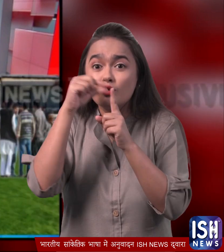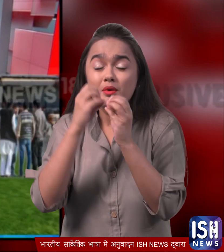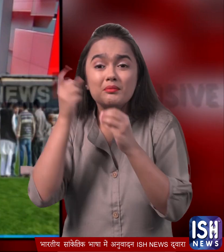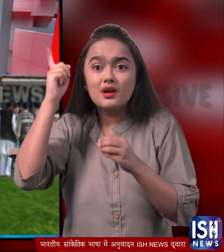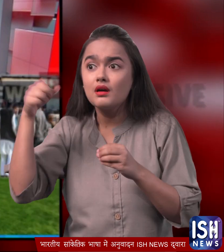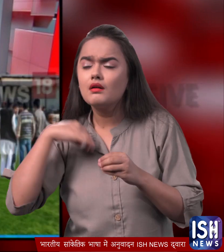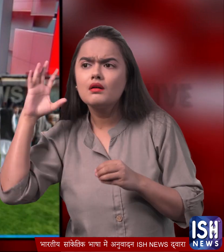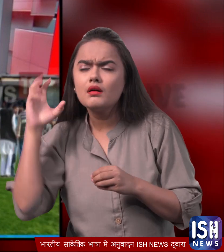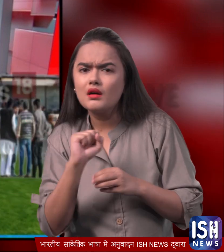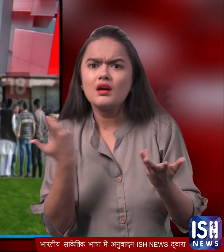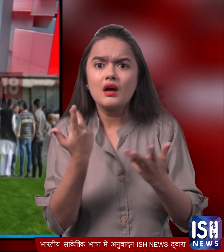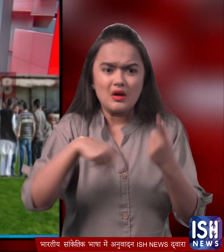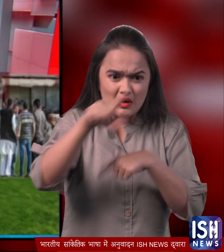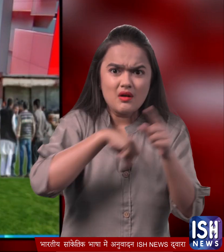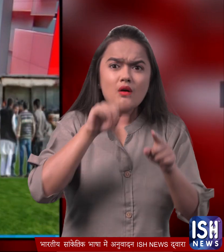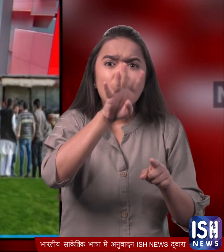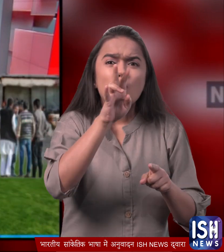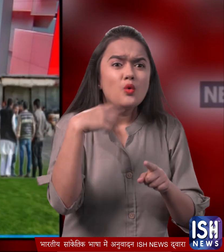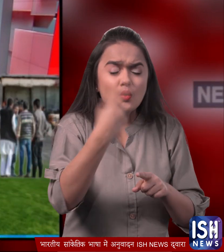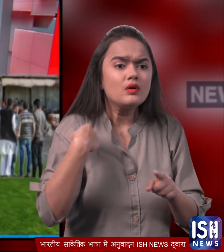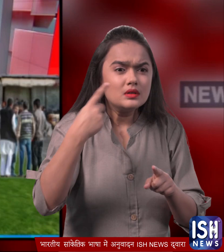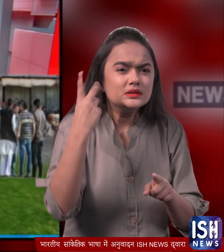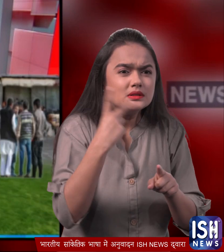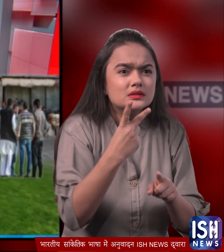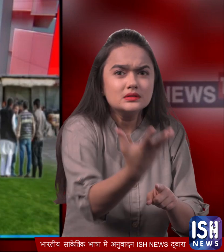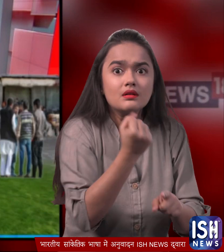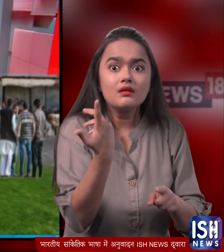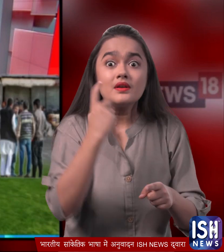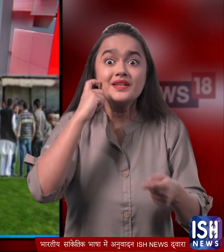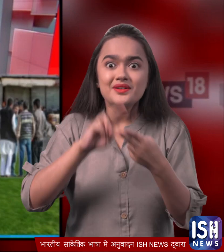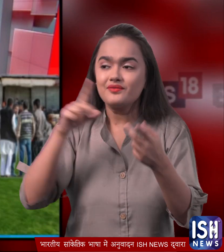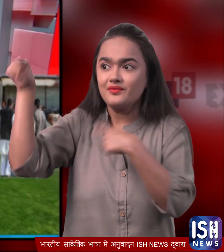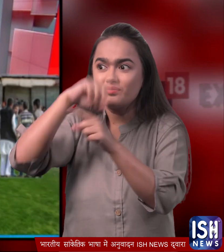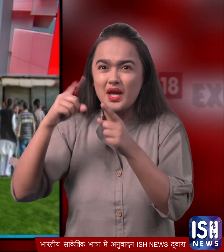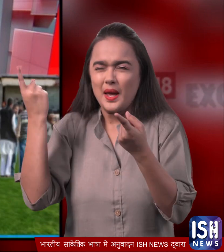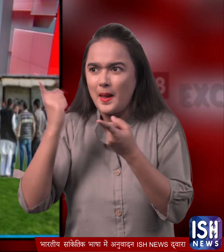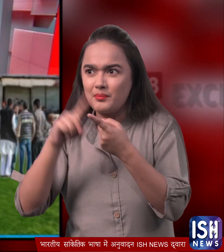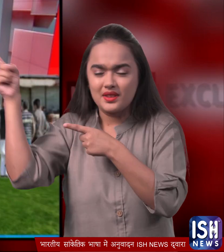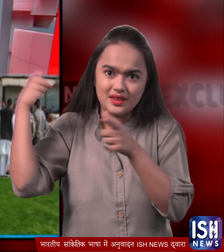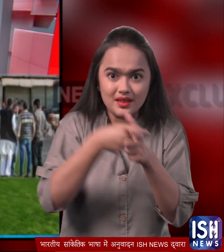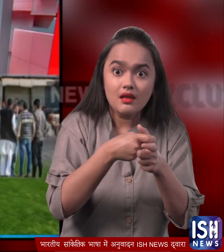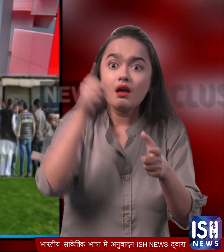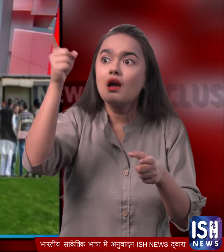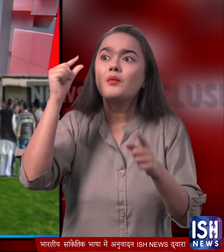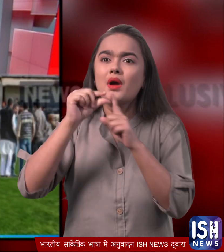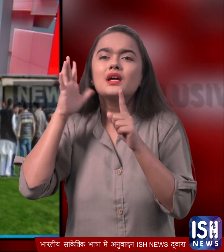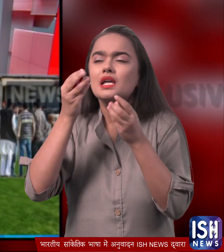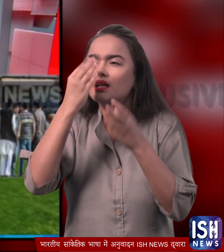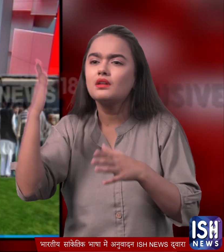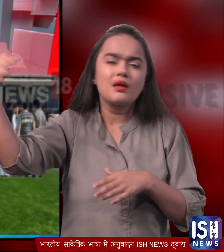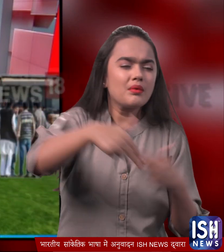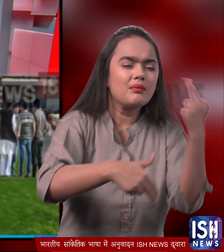से अपराधियों की तलाश इसलिए की जा रही है ताकि उनमें अगर कोई सुरक्षा बल के हत्थे चढ़ भी जाता है तो पाकिस्तान आसानी से अपना पल्ला झाड़